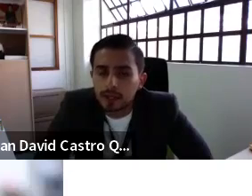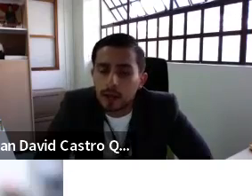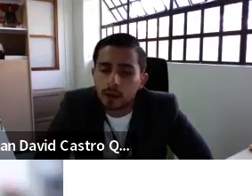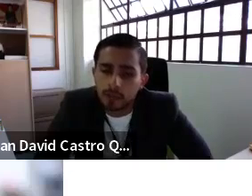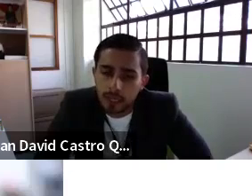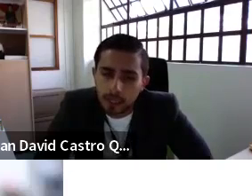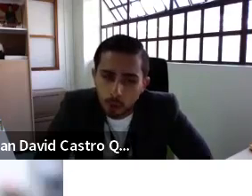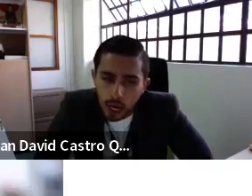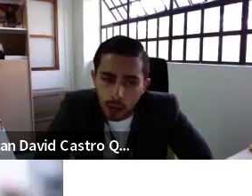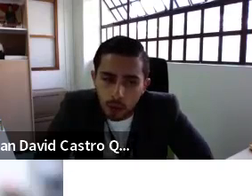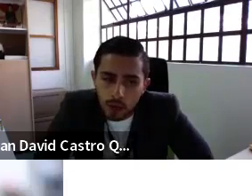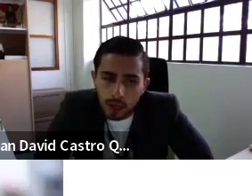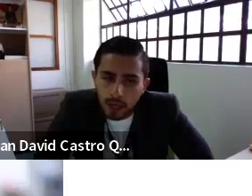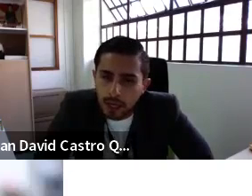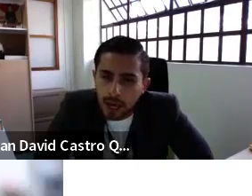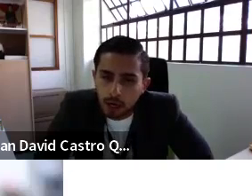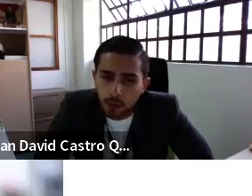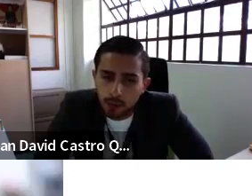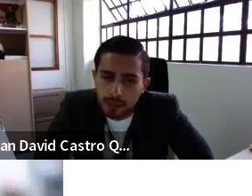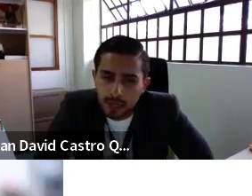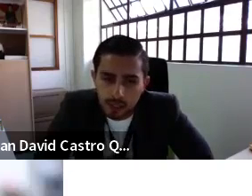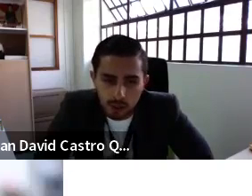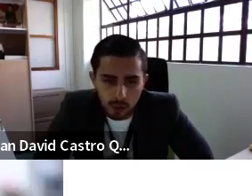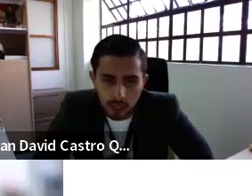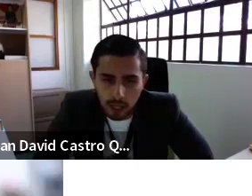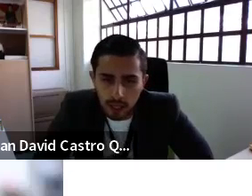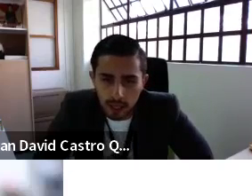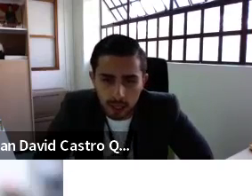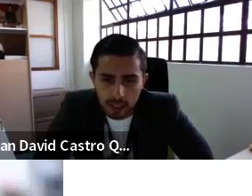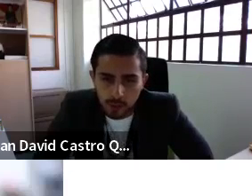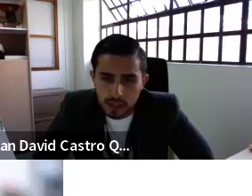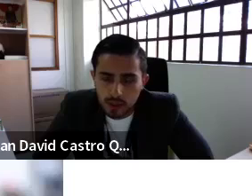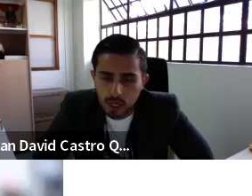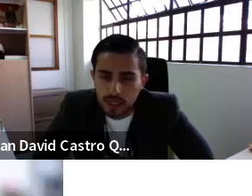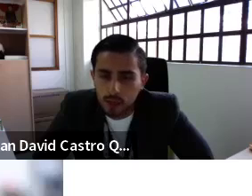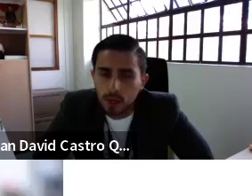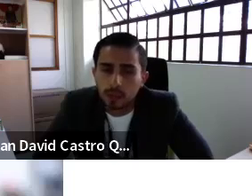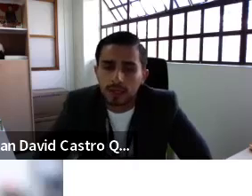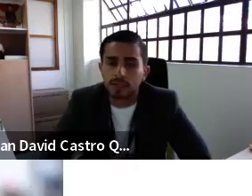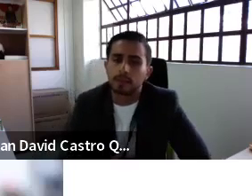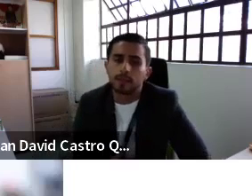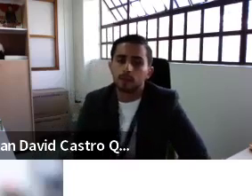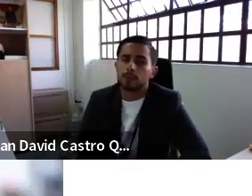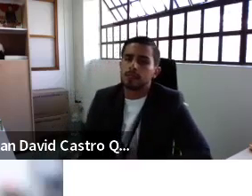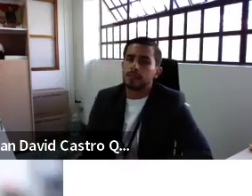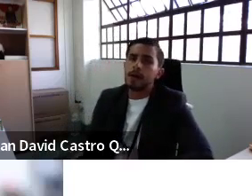trabajo también articulado al grupo de investigación Respuesta Social en Salud, que pertenece al Departamento de Medicina